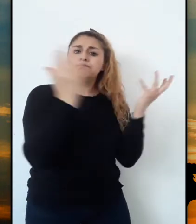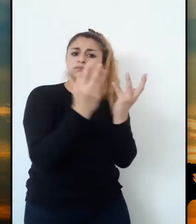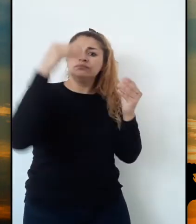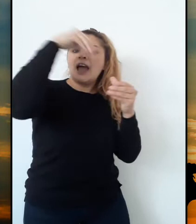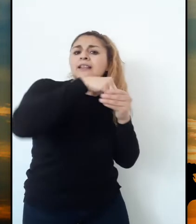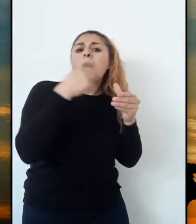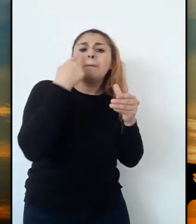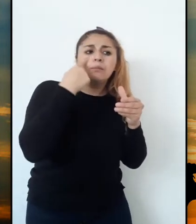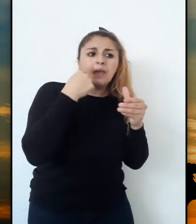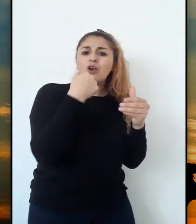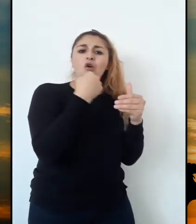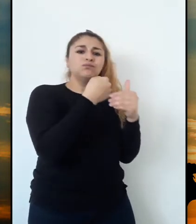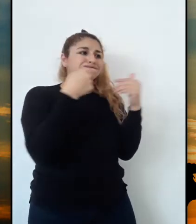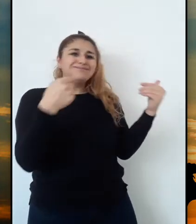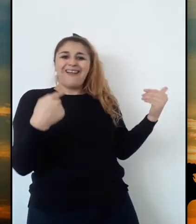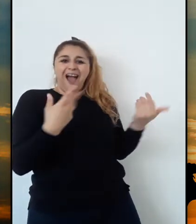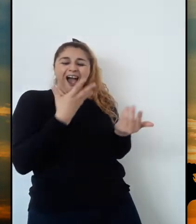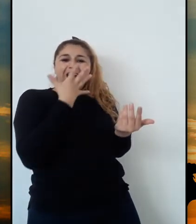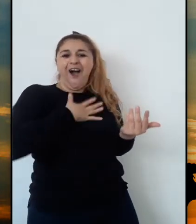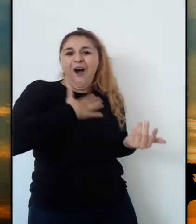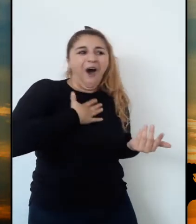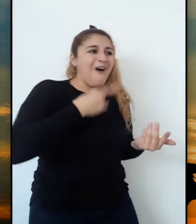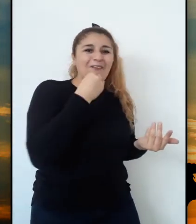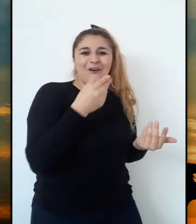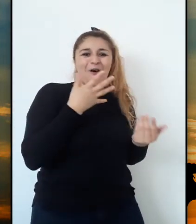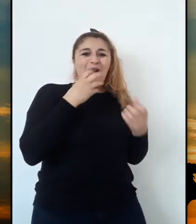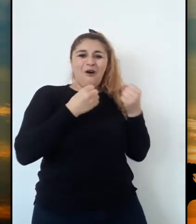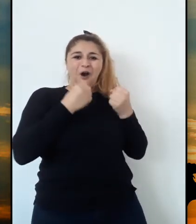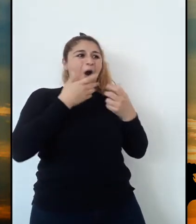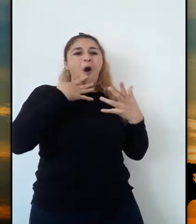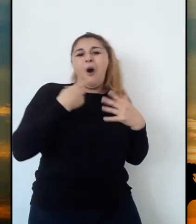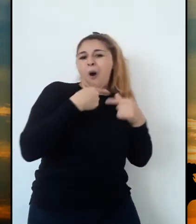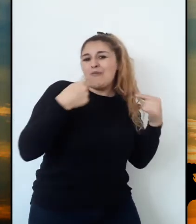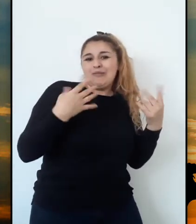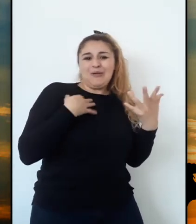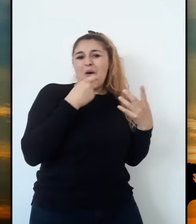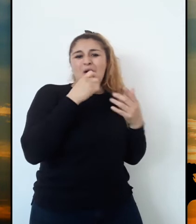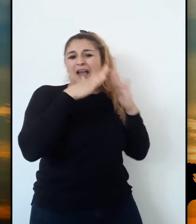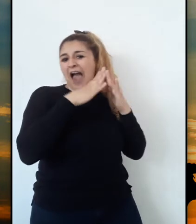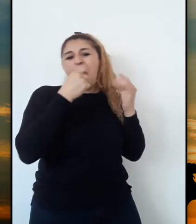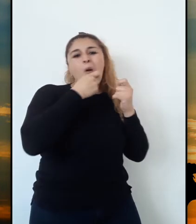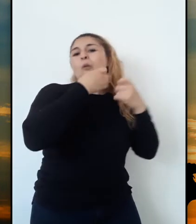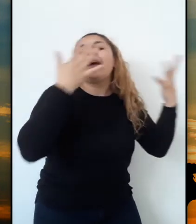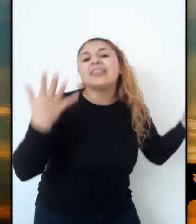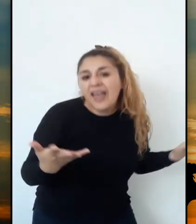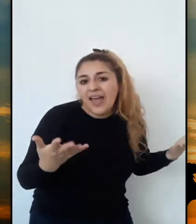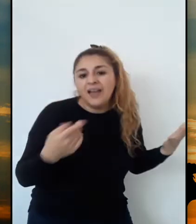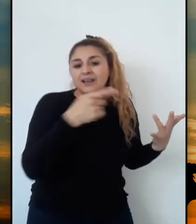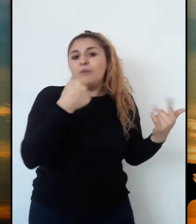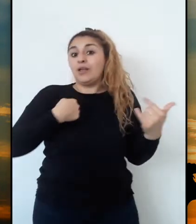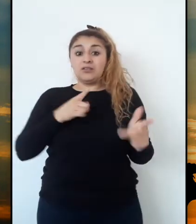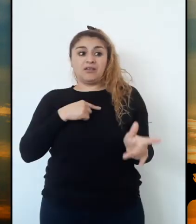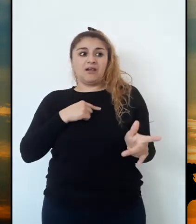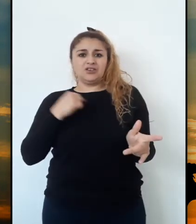choix? ¿Él hizo la buena elección? Oui. Je connais votre réponse. Sí, yo conozco